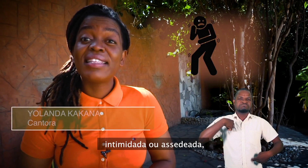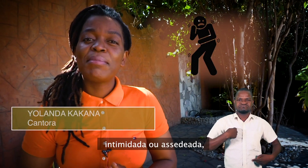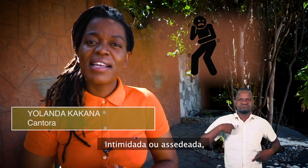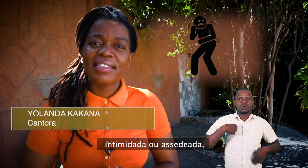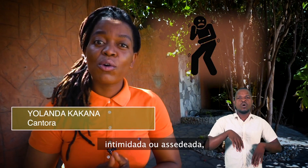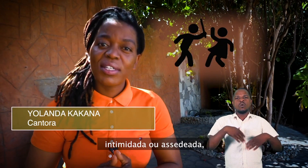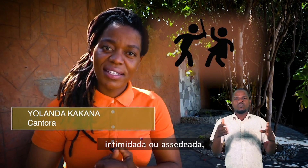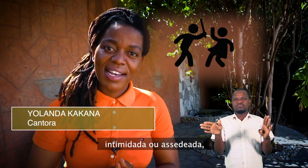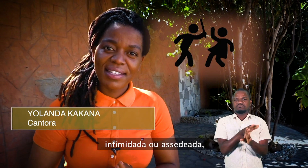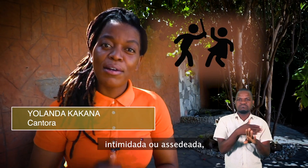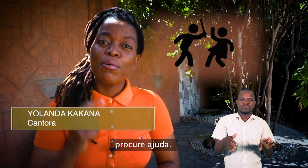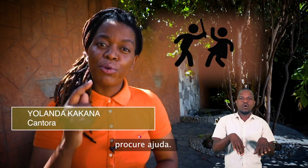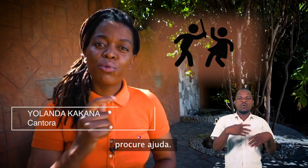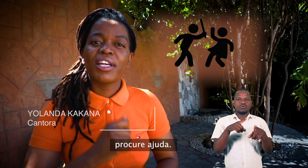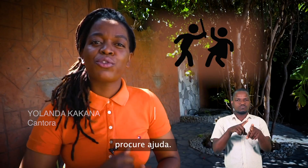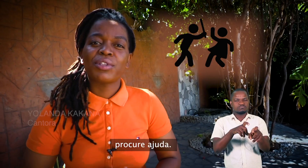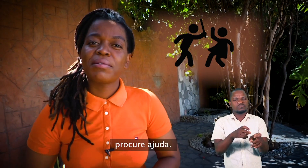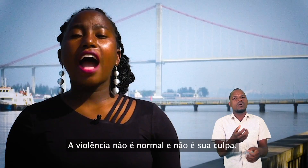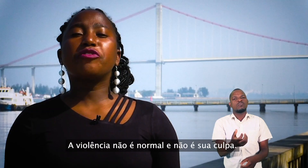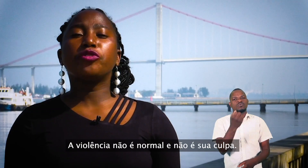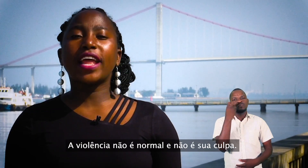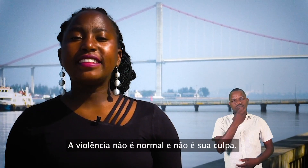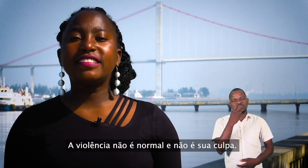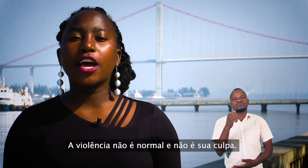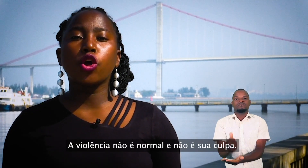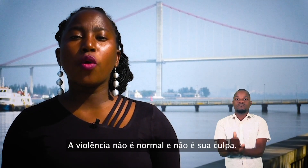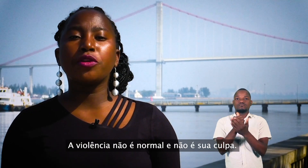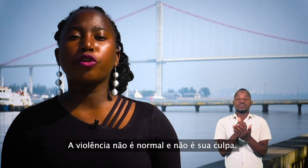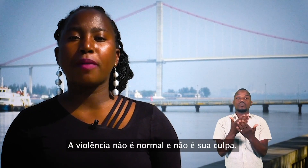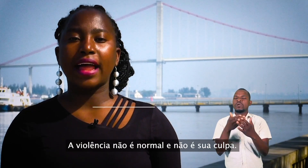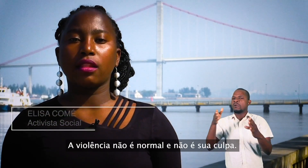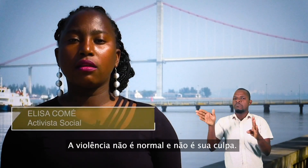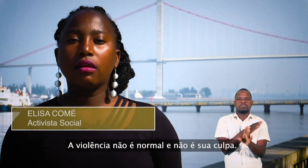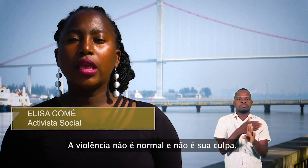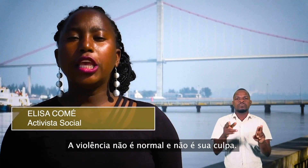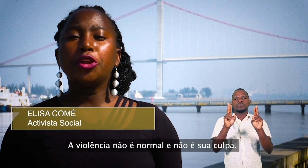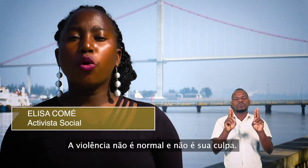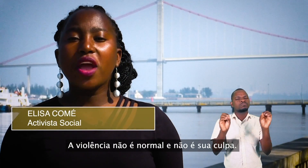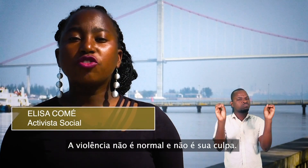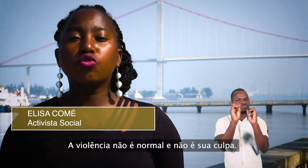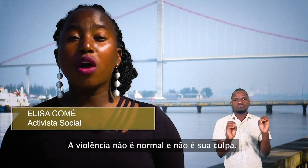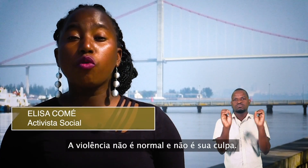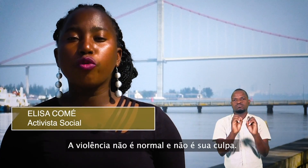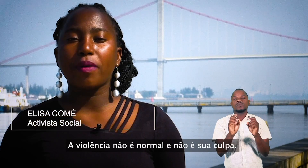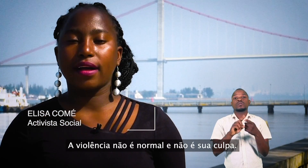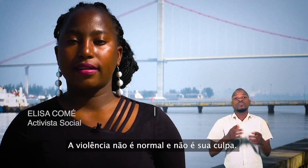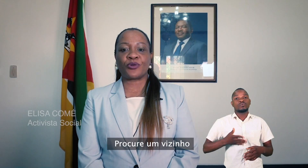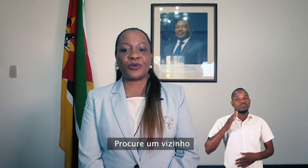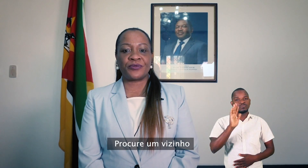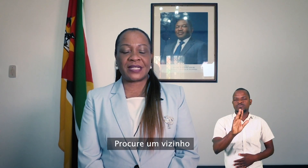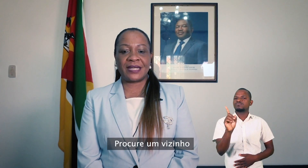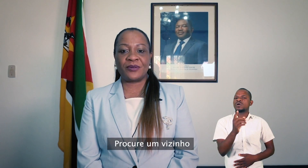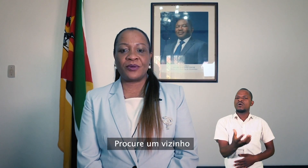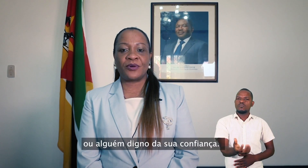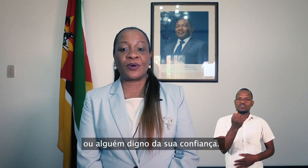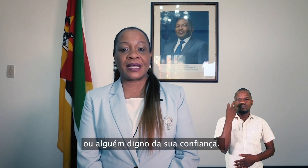ameaçada, intimidada ou assediada, procure ajuda. A violência não é normal e não é sua culpa. Procure